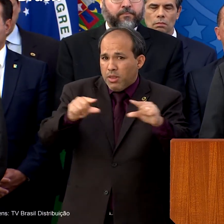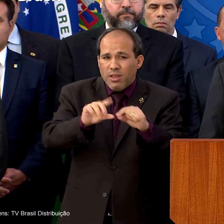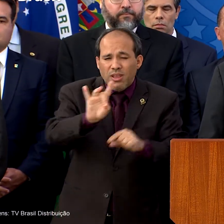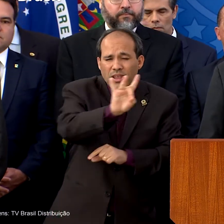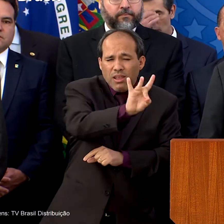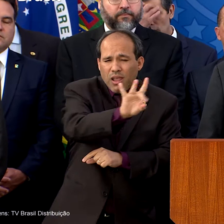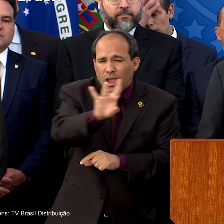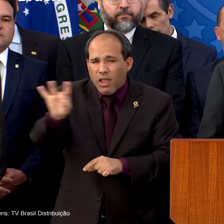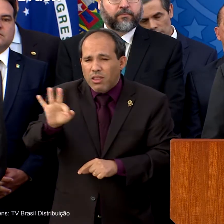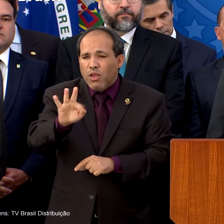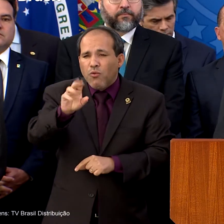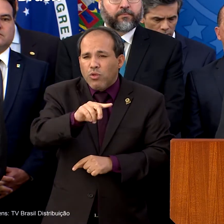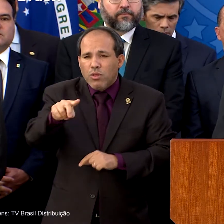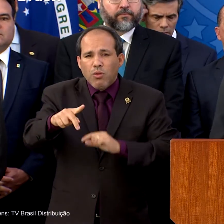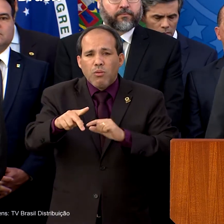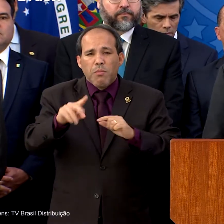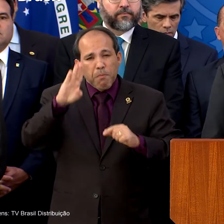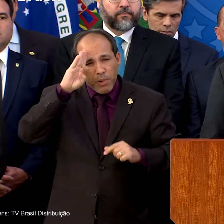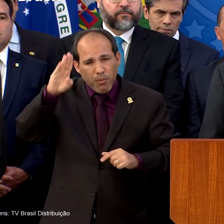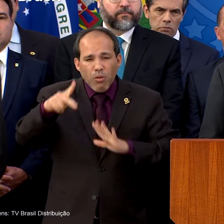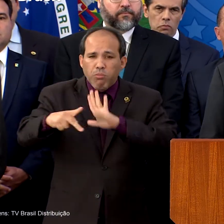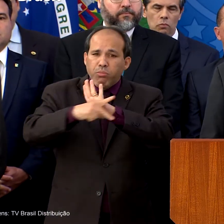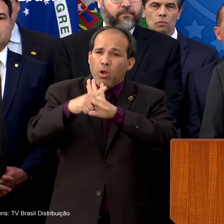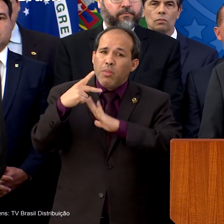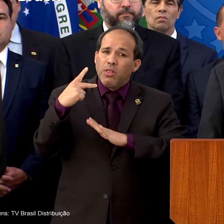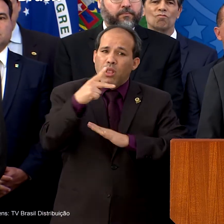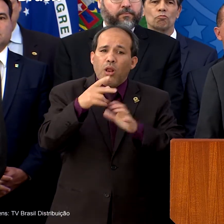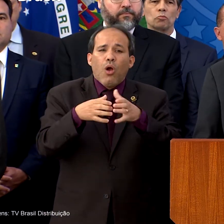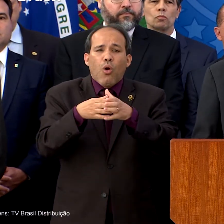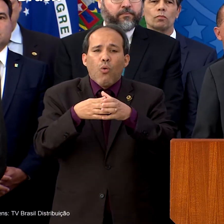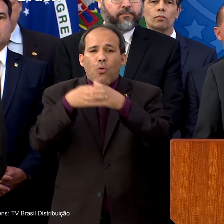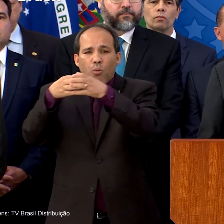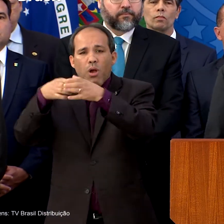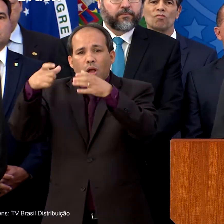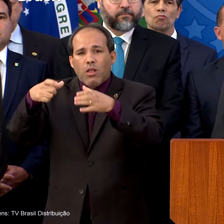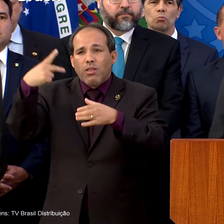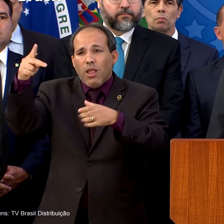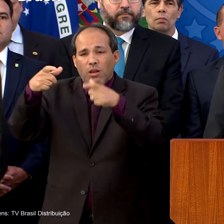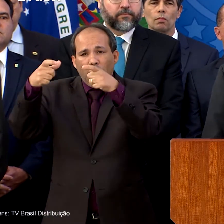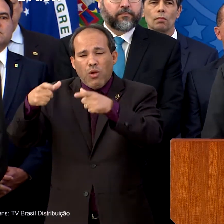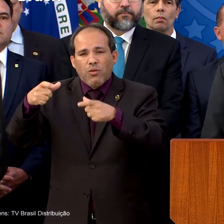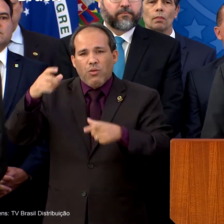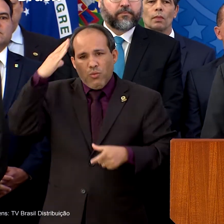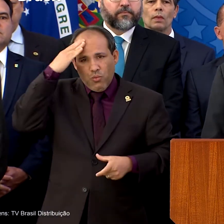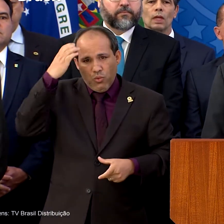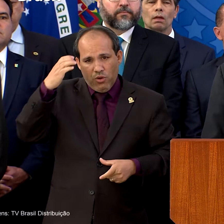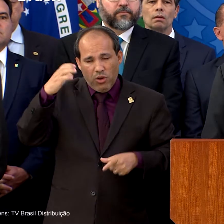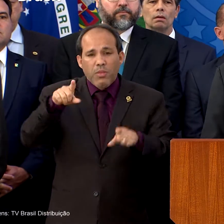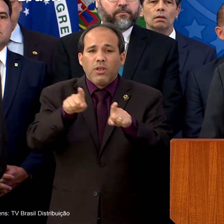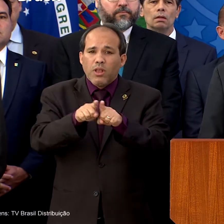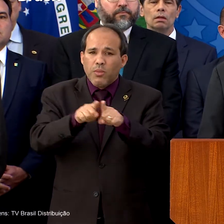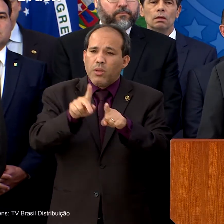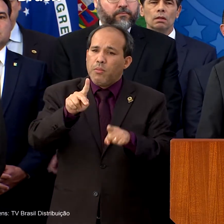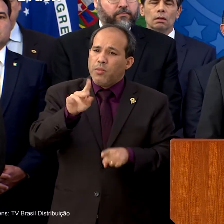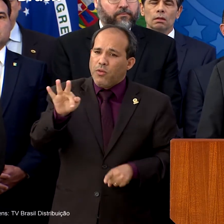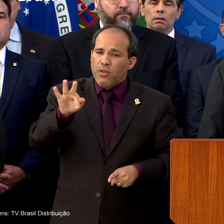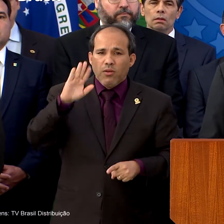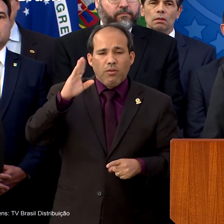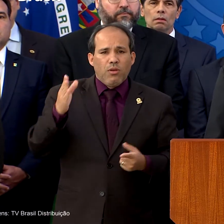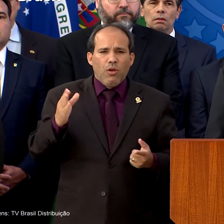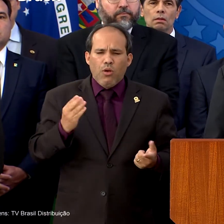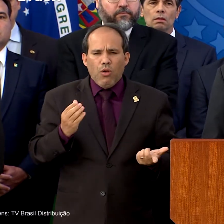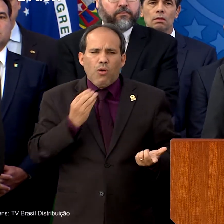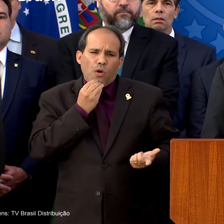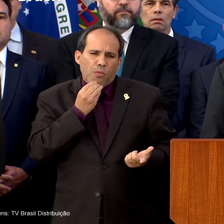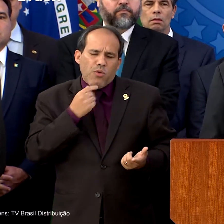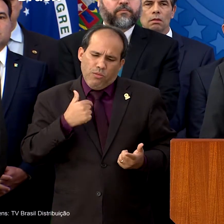cargos chaves são de curitiba inclusive a polícia rodoviária federal é lógico me